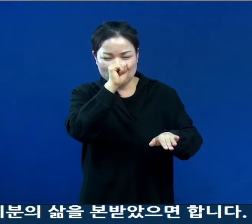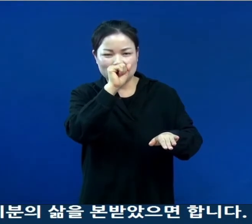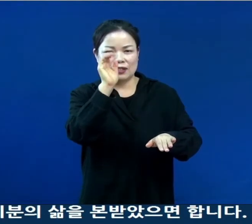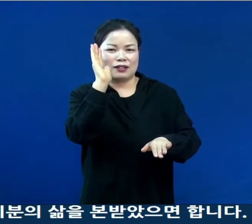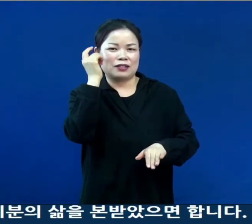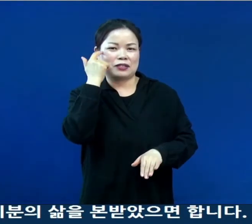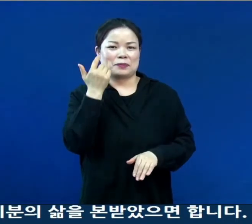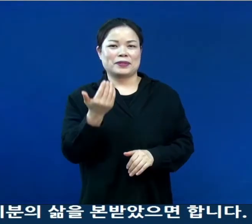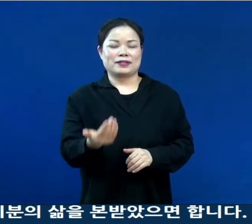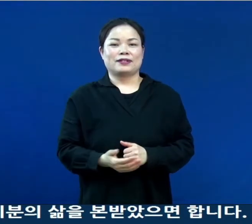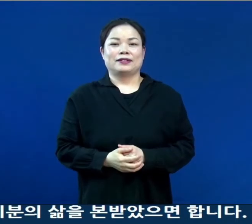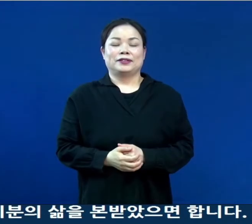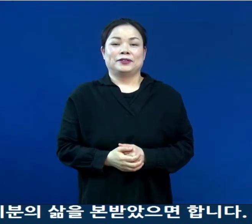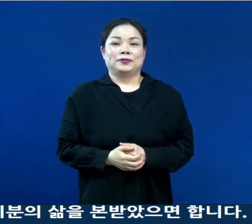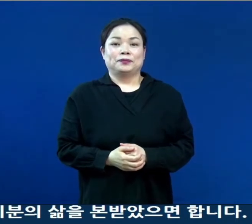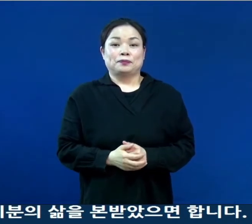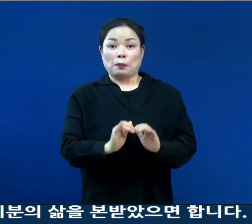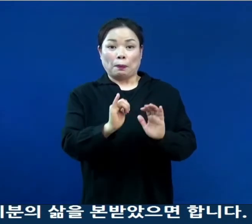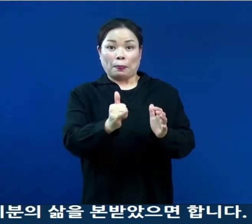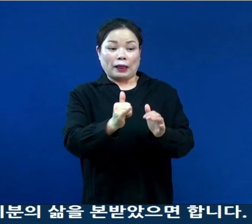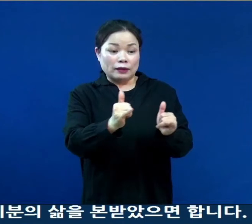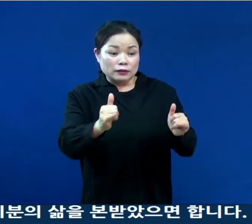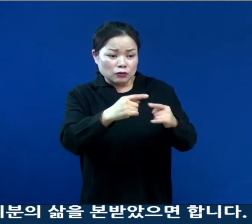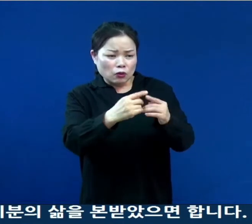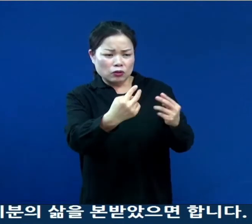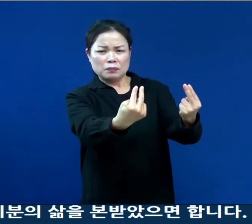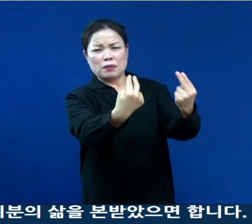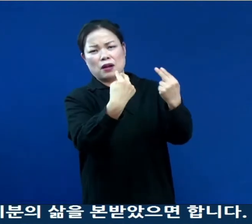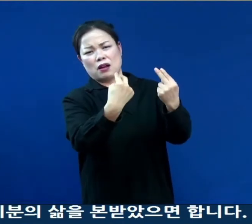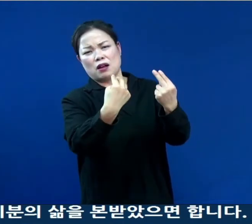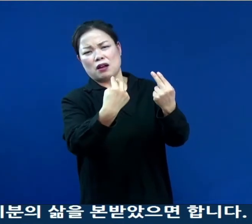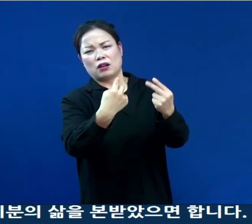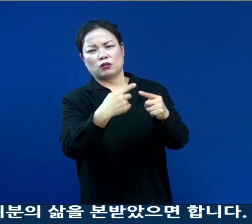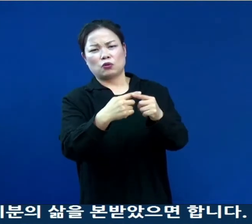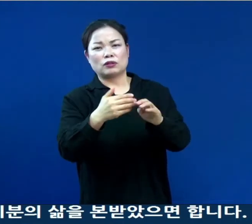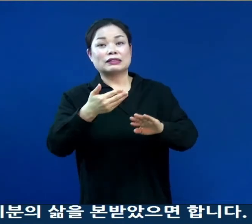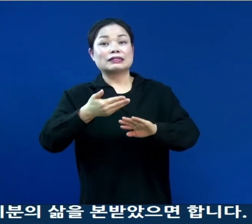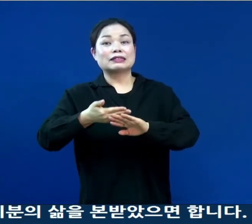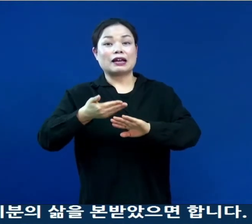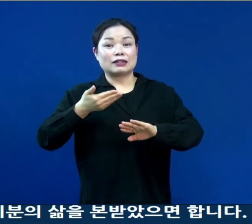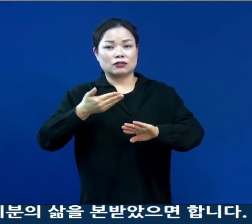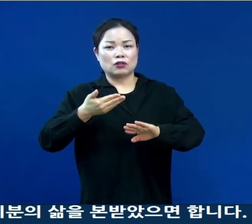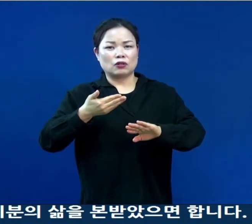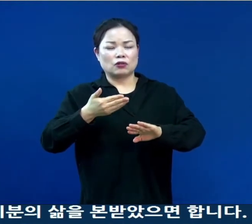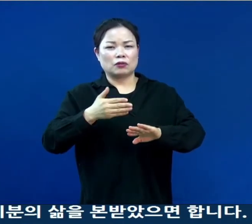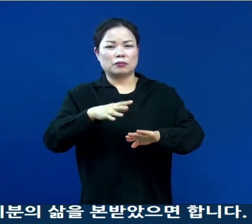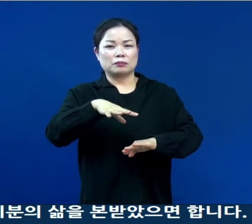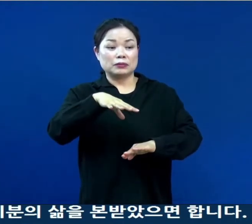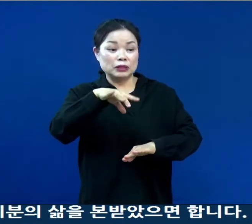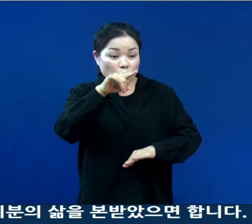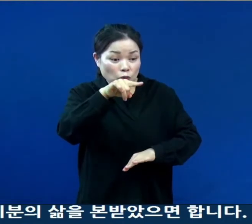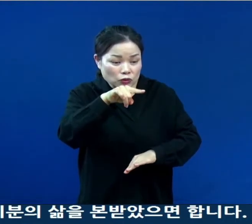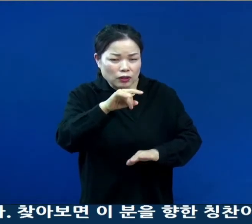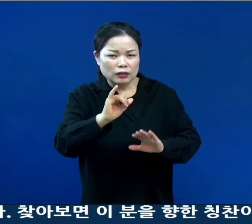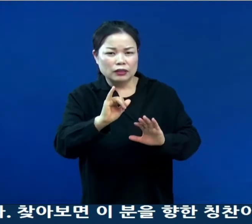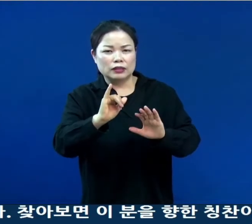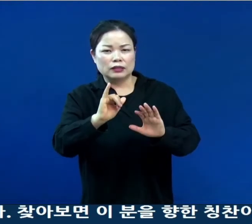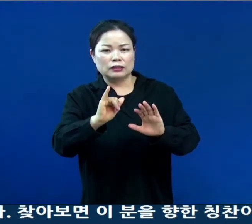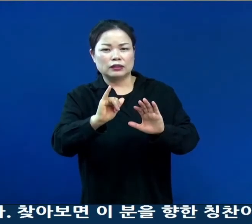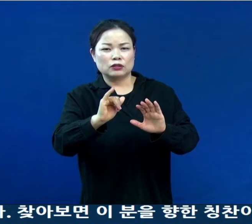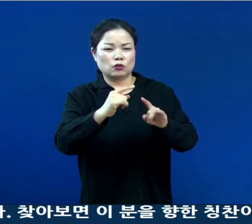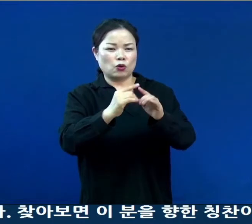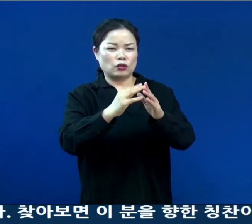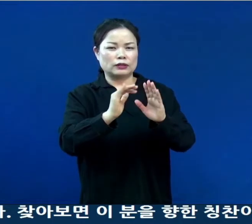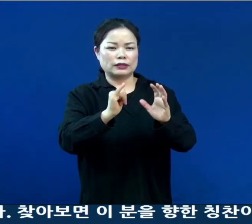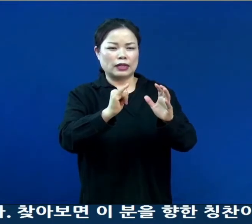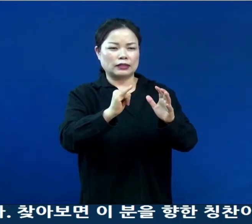되겠습니까? 세상 사람들이 교회를 보면서 역시 교회는 다르구나 라고 말할 때 비로소 교회는 세상에서 존경을